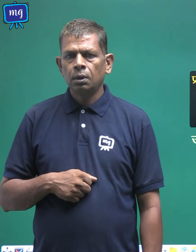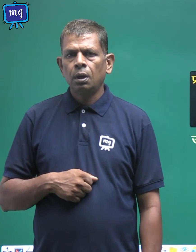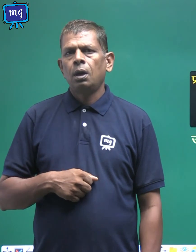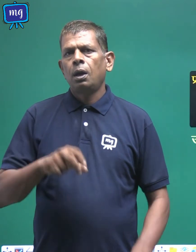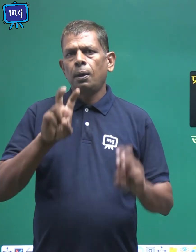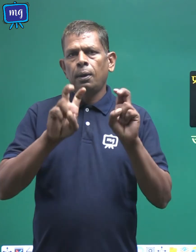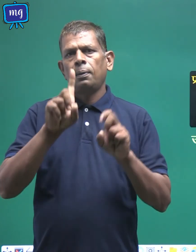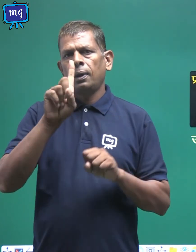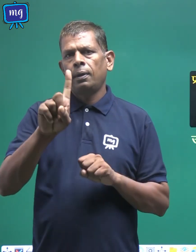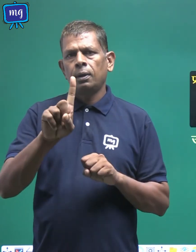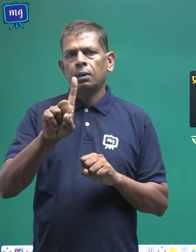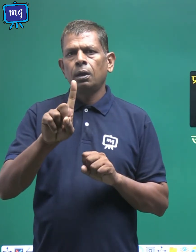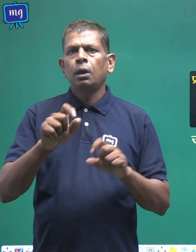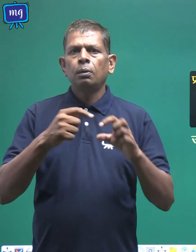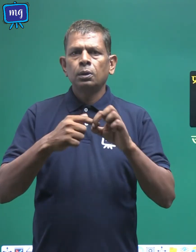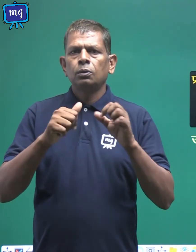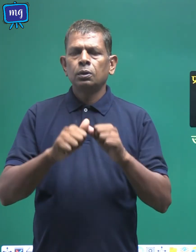पहले पाठ का प्रश्न उत्तर